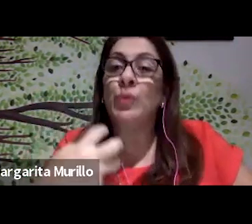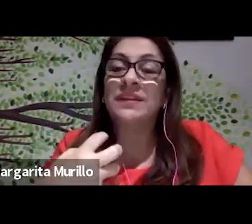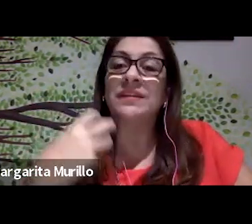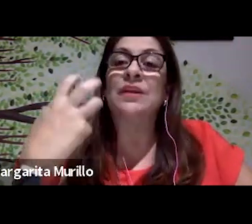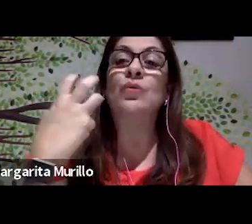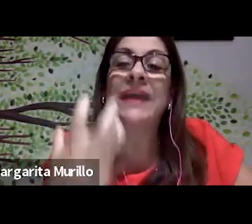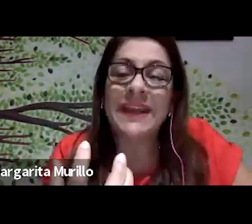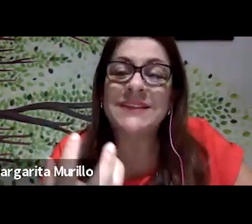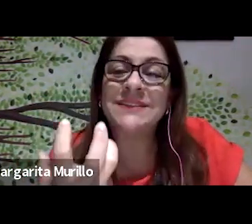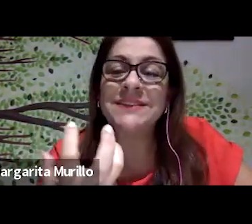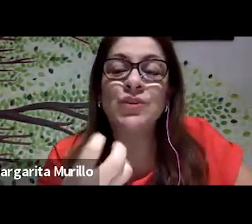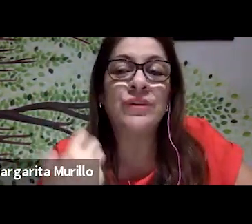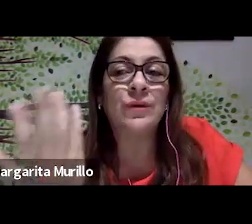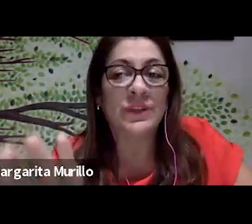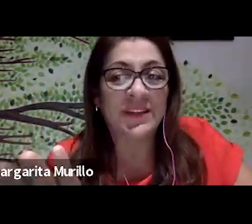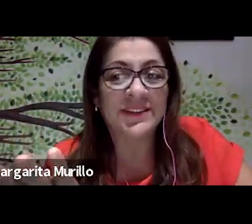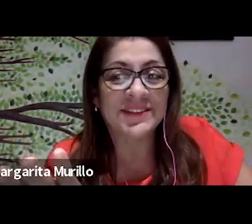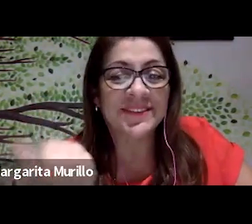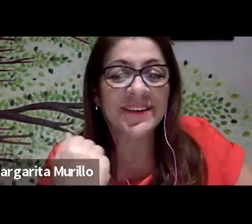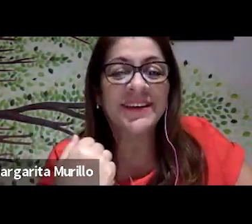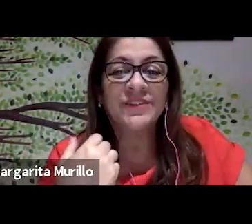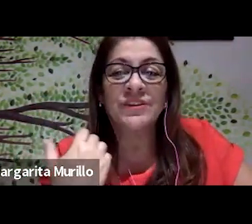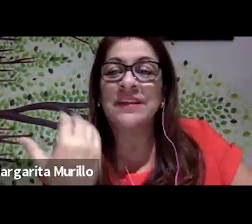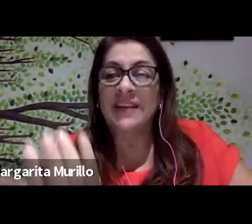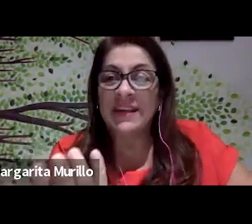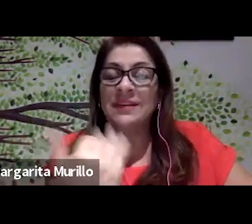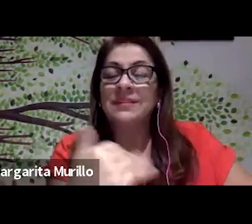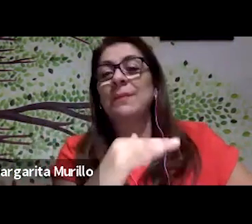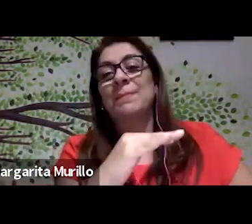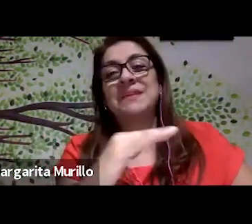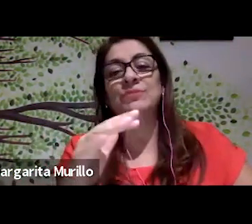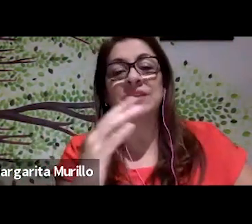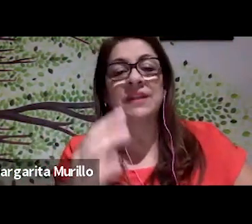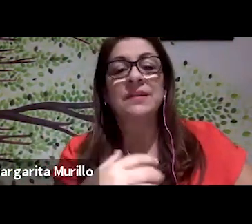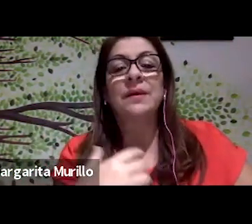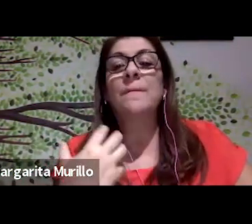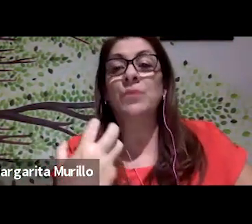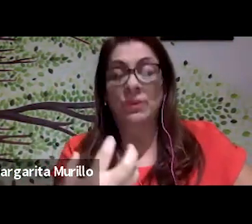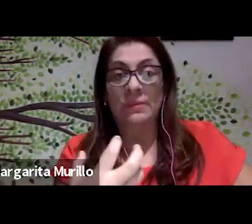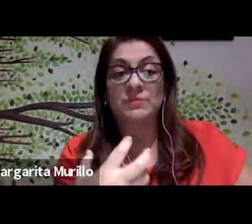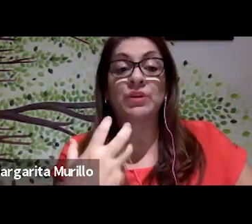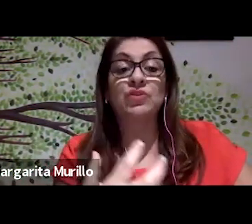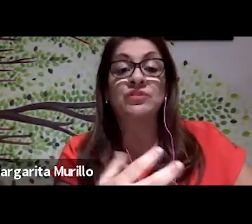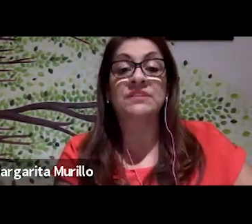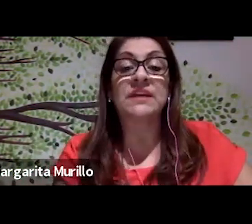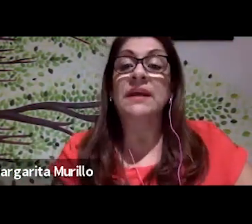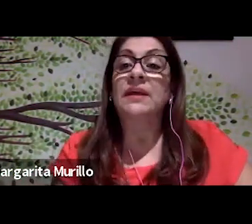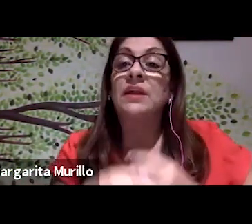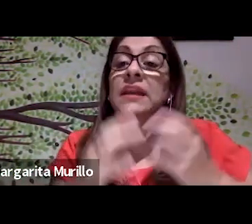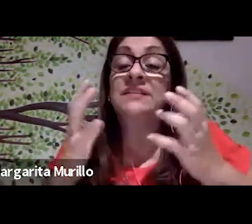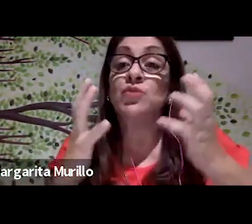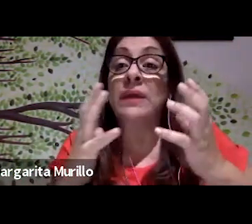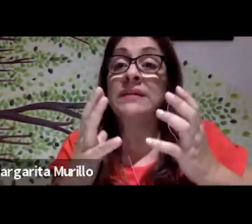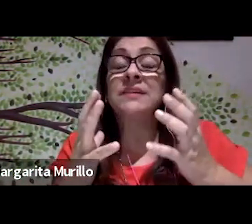construirte desde lo que eres sino de lo que tienes Entonces desde ahí ya empezamos a tener problemas porque entonces